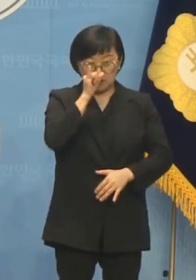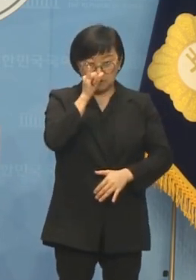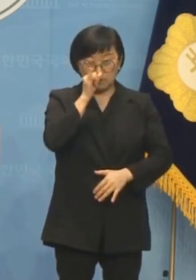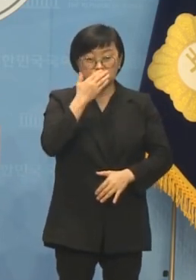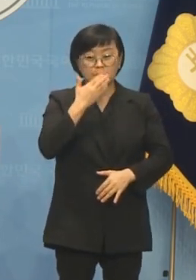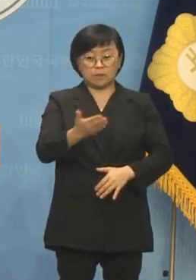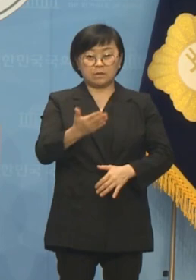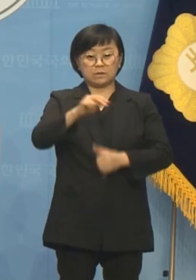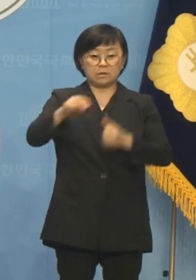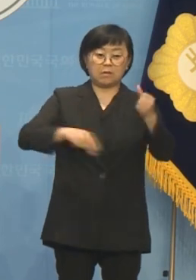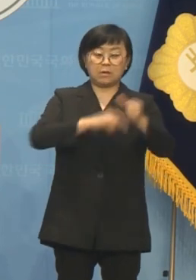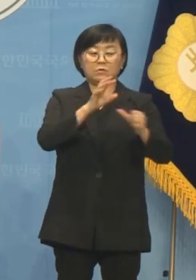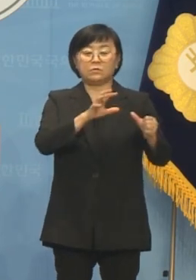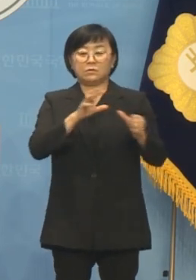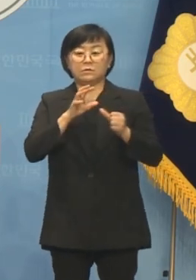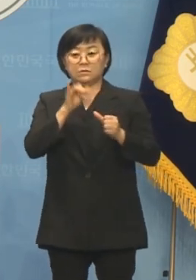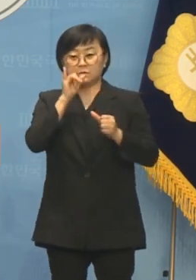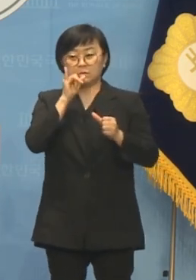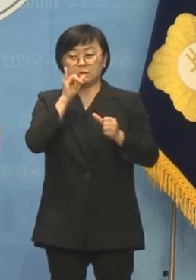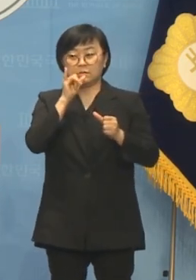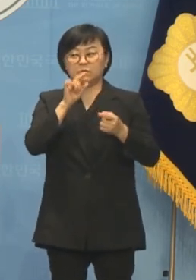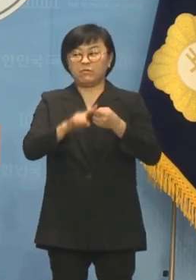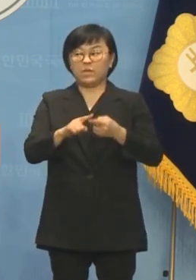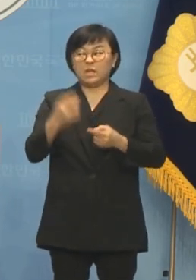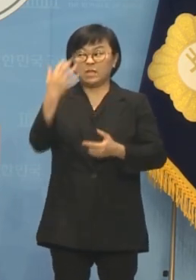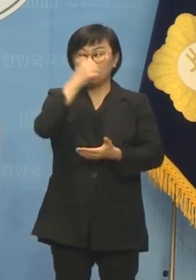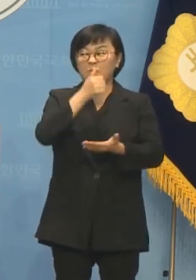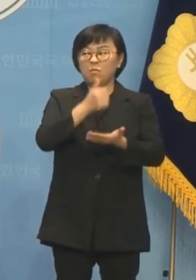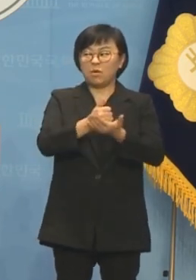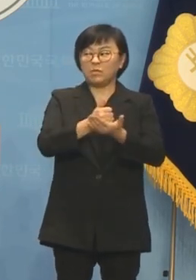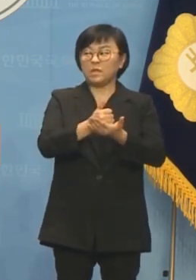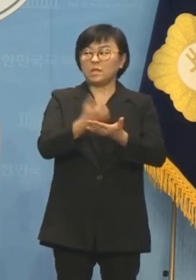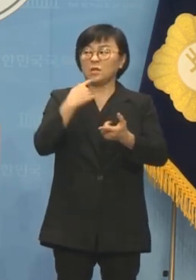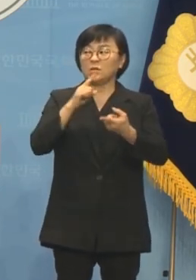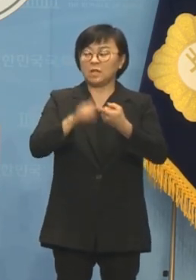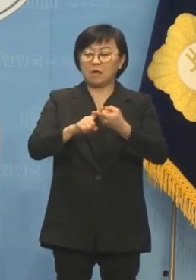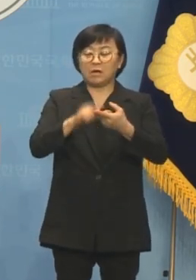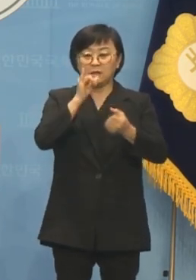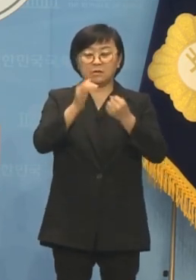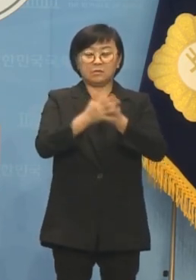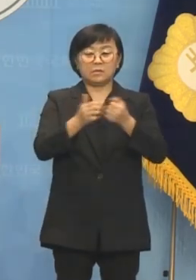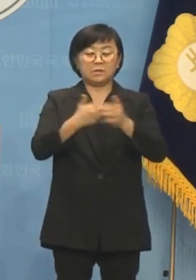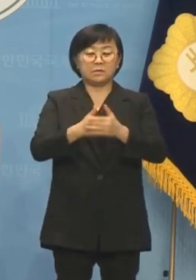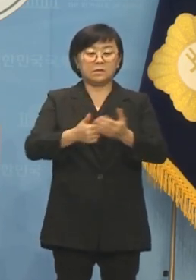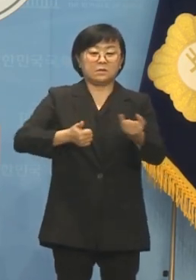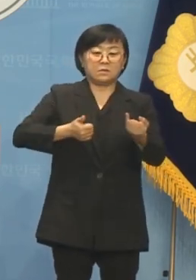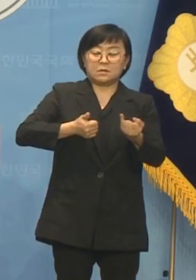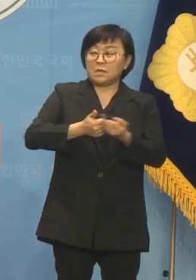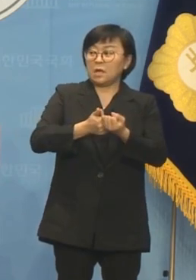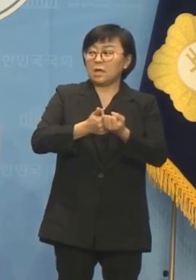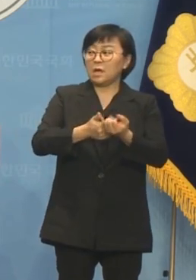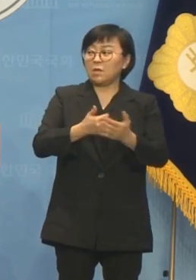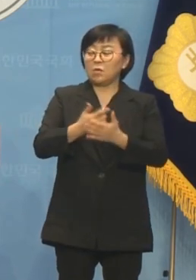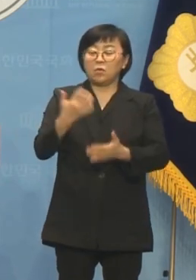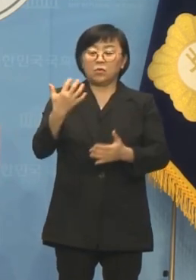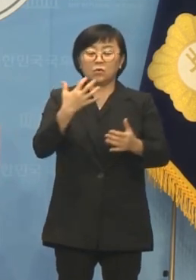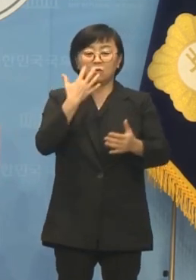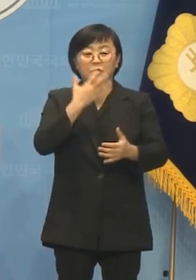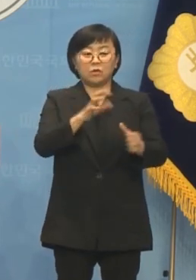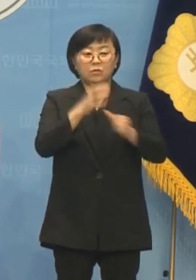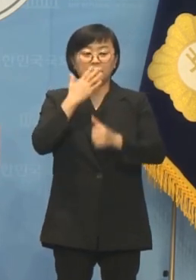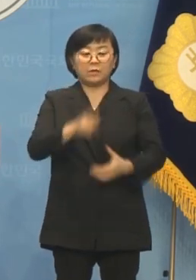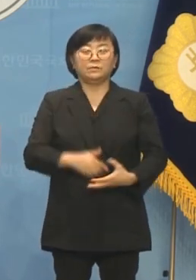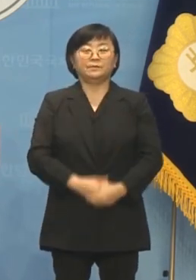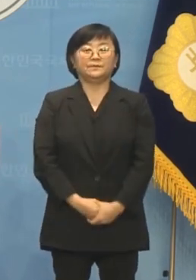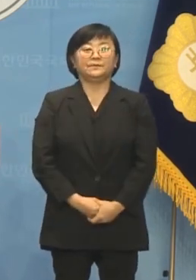있는 상황을 이용하는 것으로 성범죄를 정당화하는 강간통념을 활용할 수도 있다고